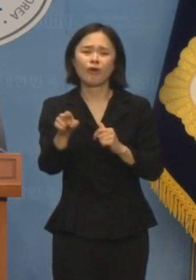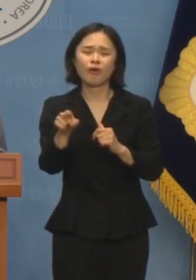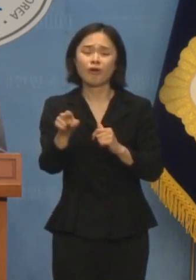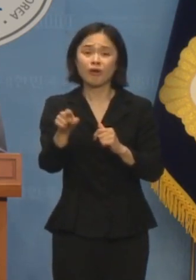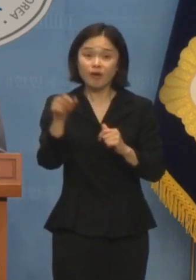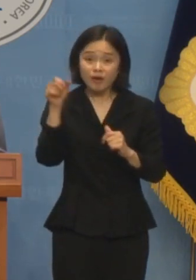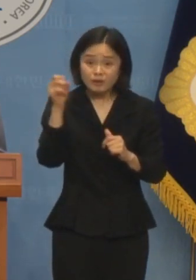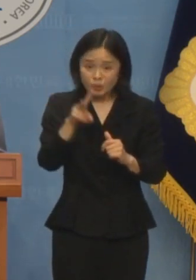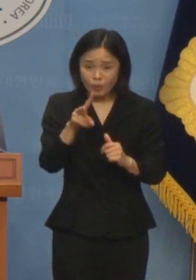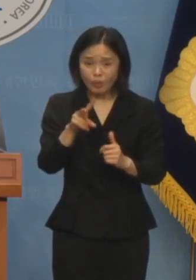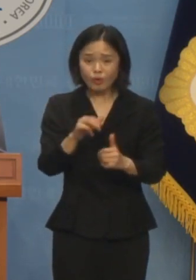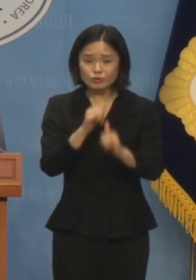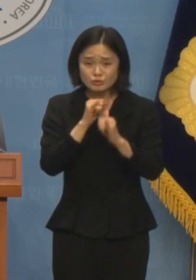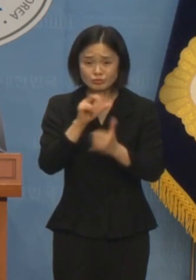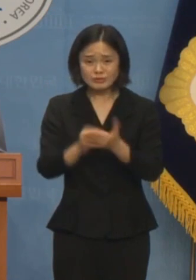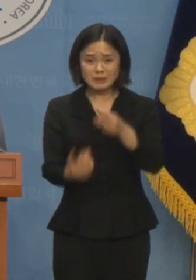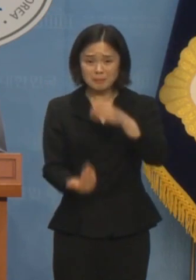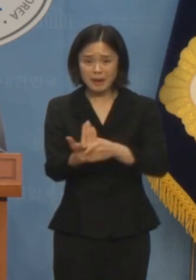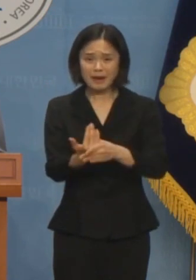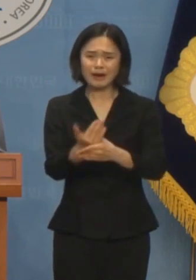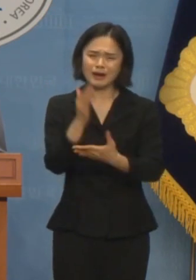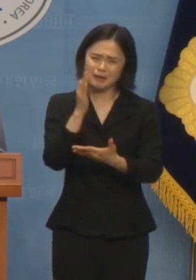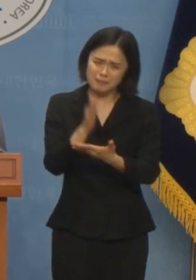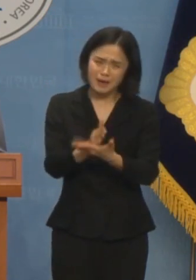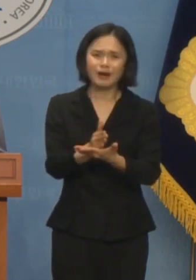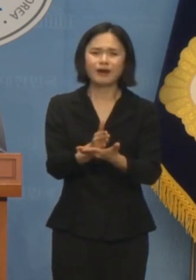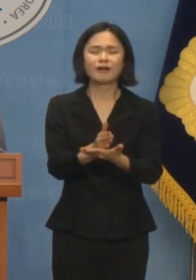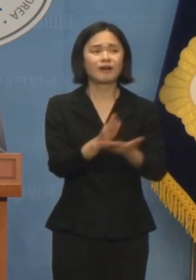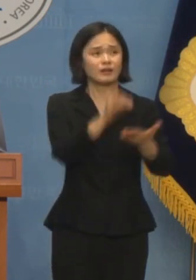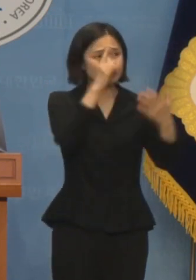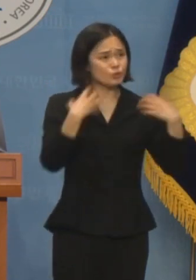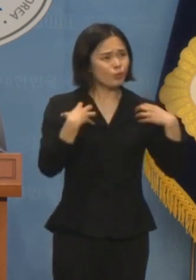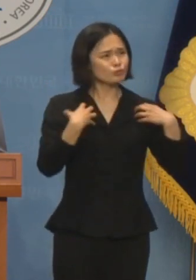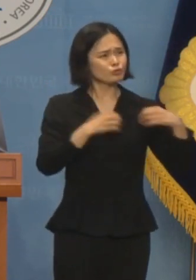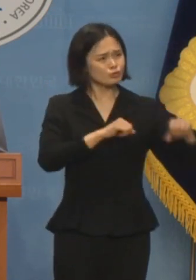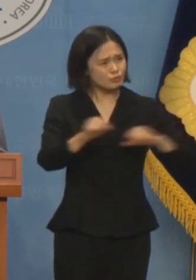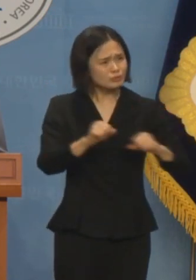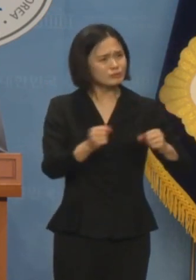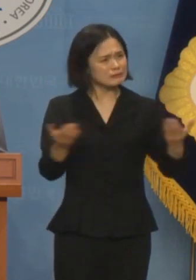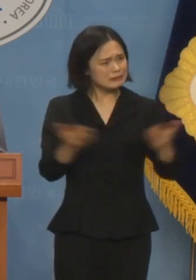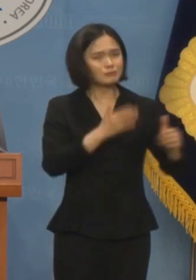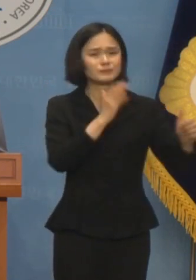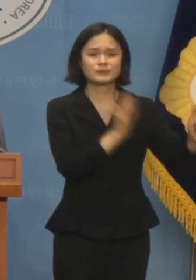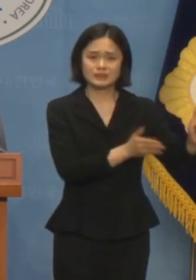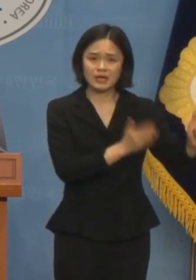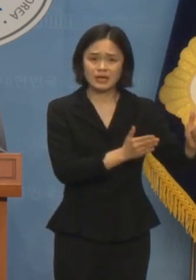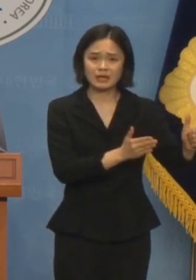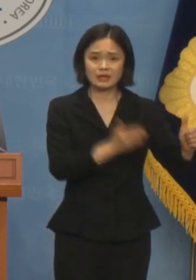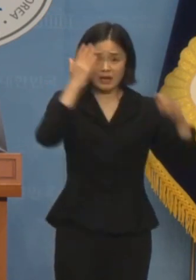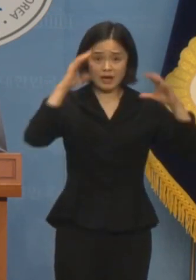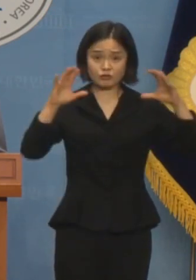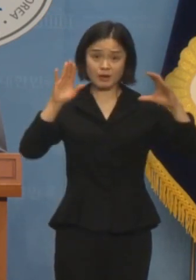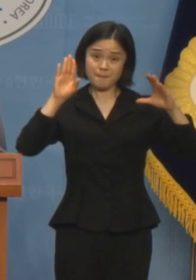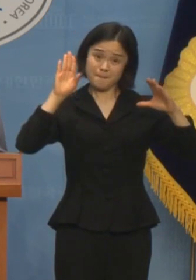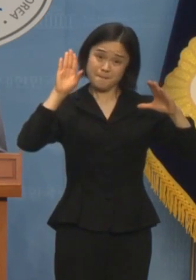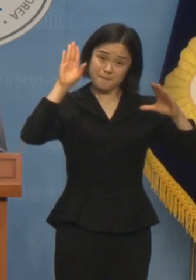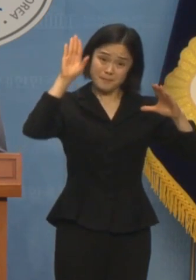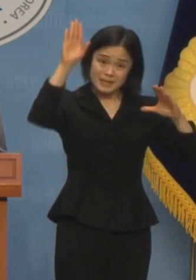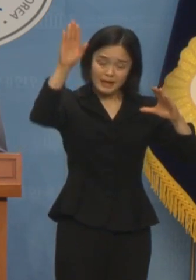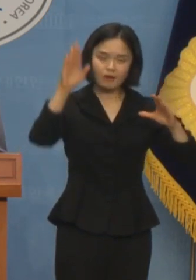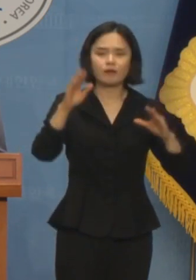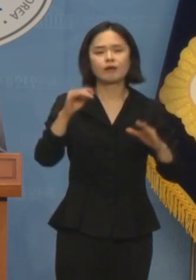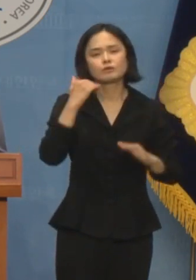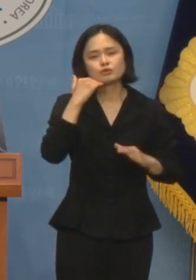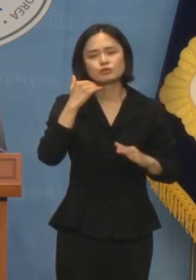않도록 국가가 해주어야 할 일이 너무나도 많습니다. 먼저 대한민국의 미래인 우리 아이들을